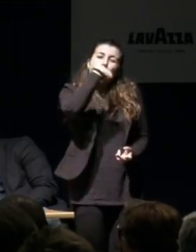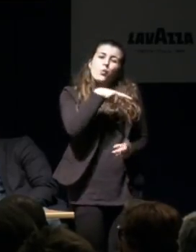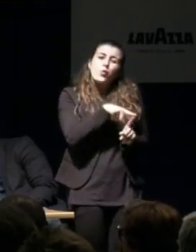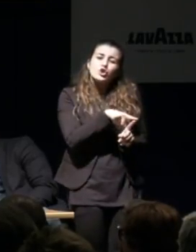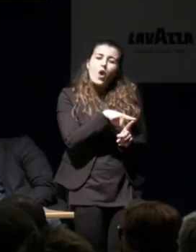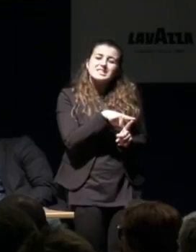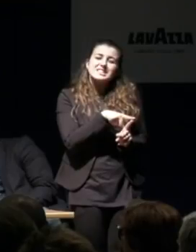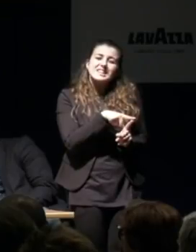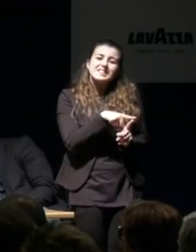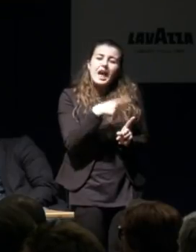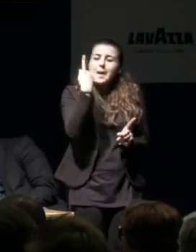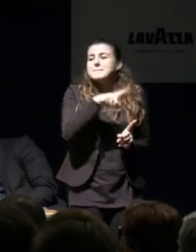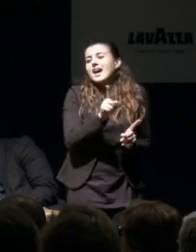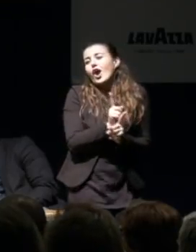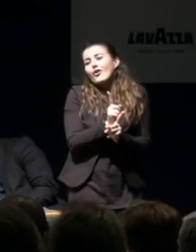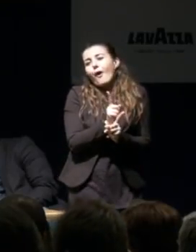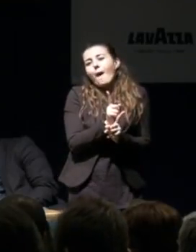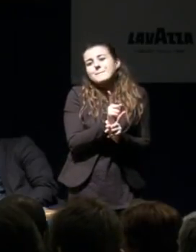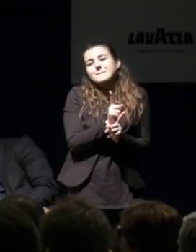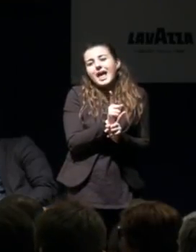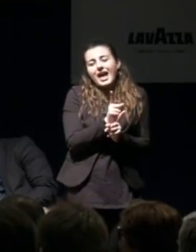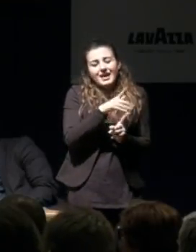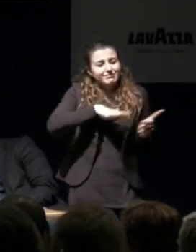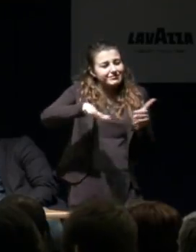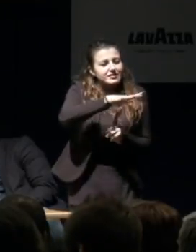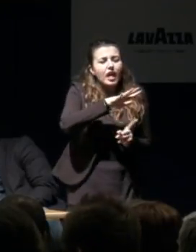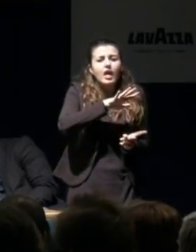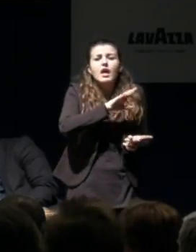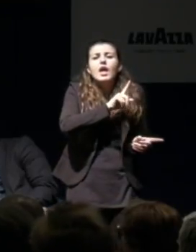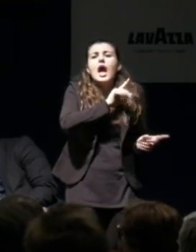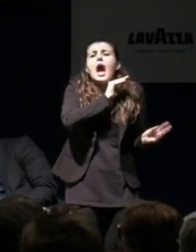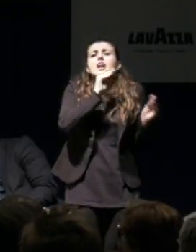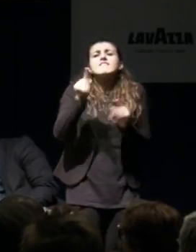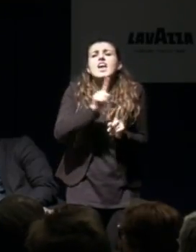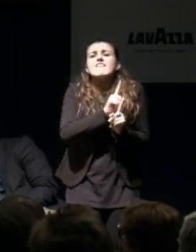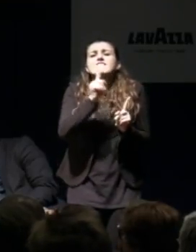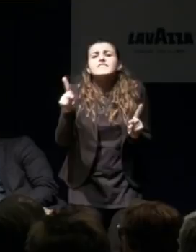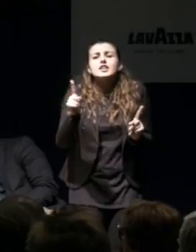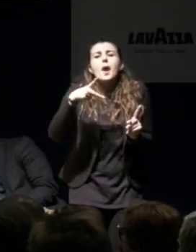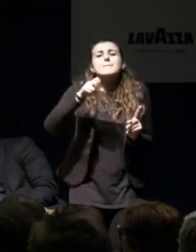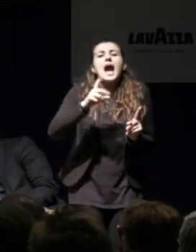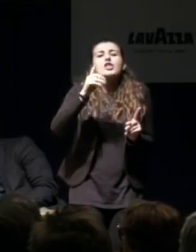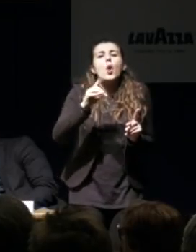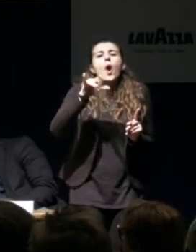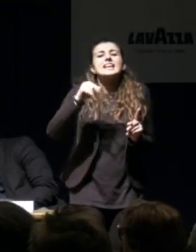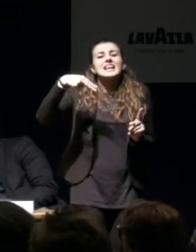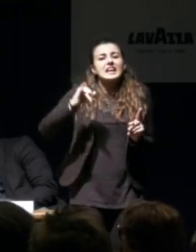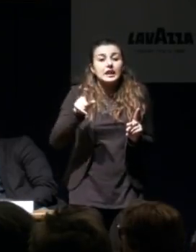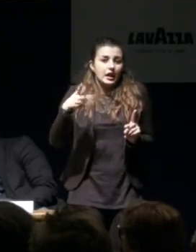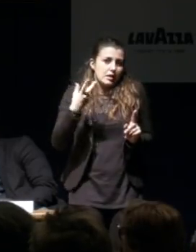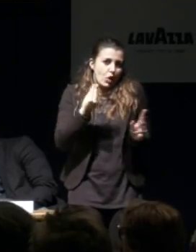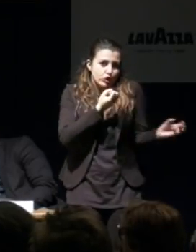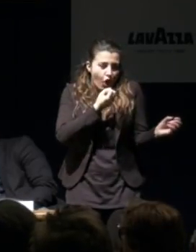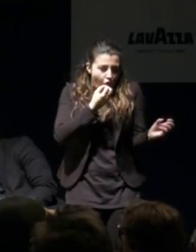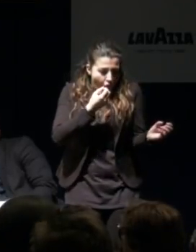dire per i per i padri arriva fino a pasolini ovviamente anche limito di pasolini era molto forte e